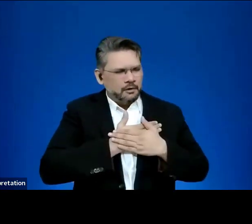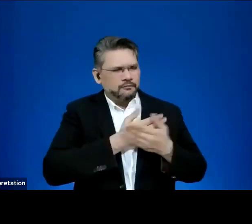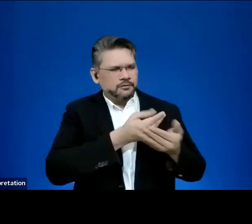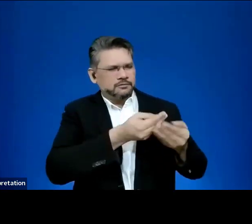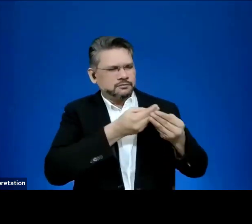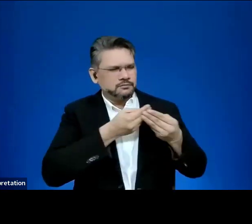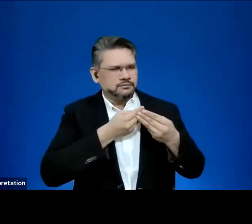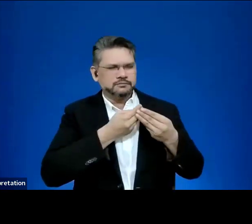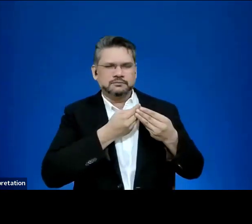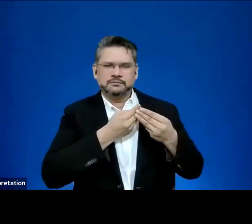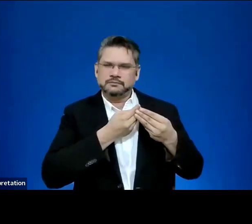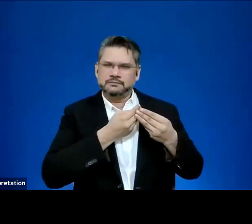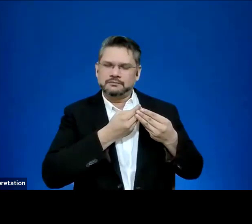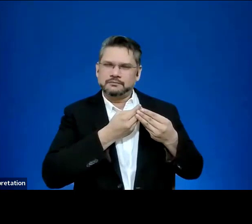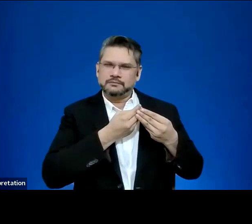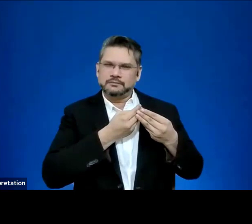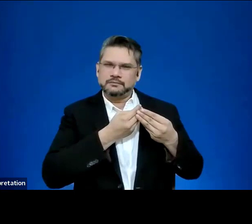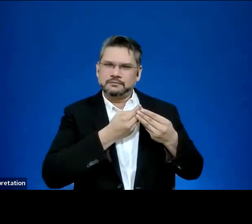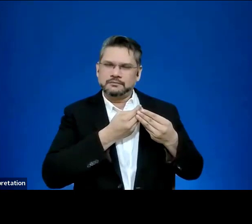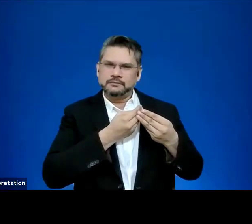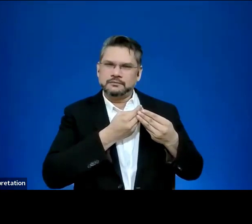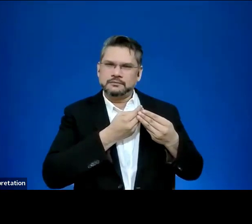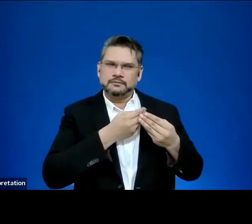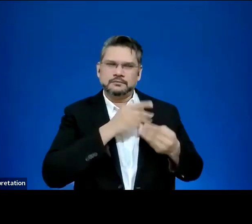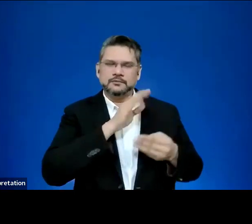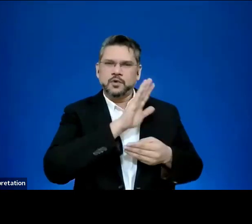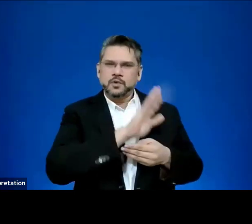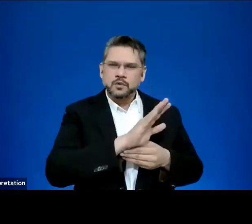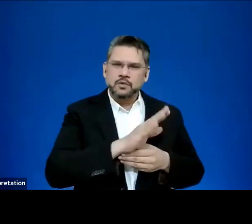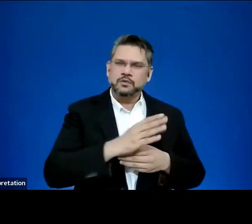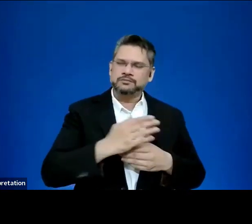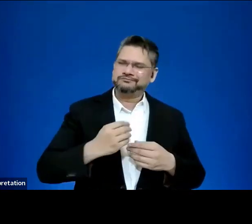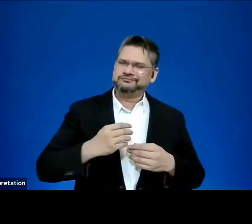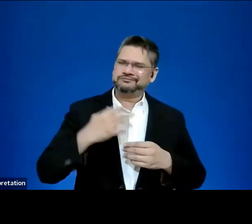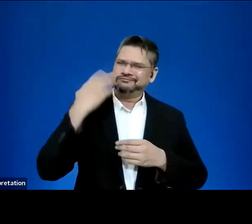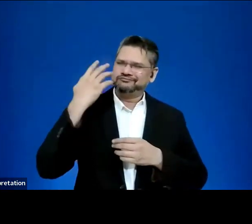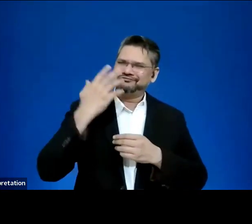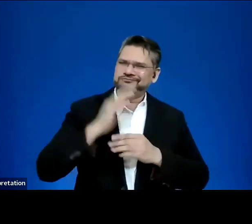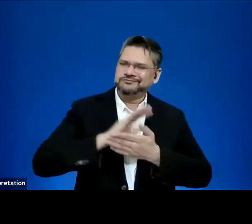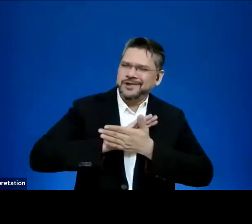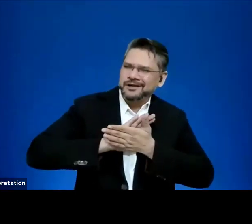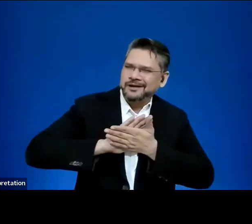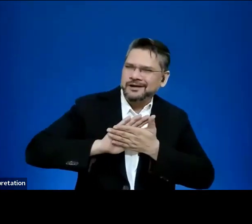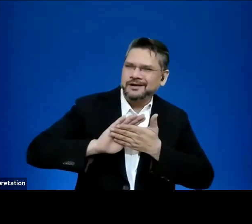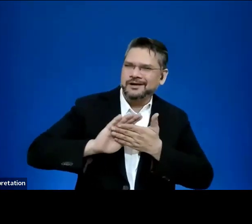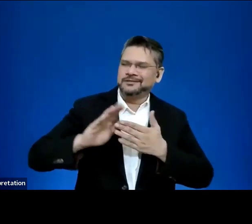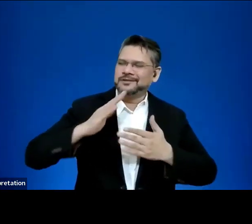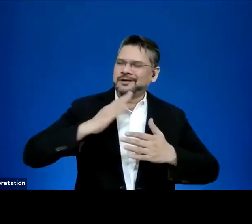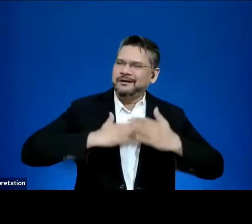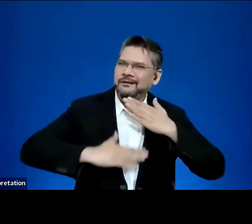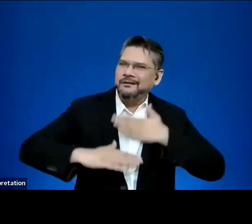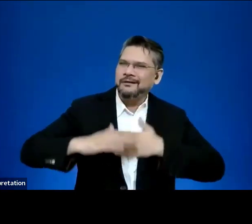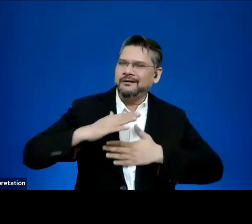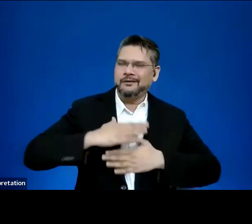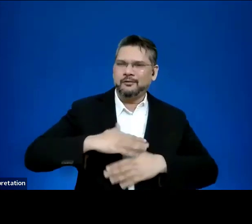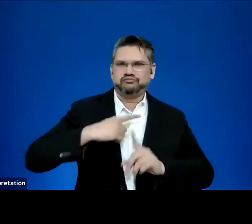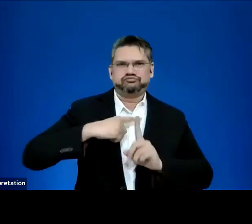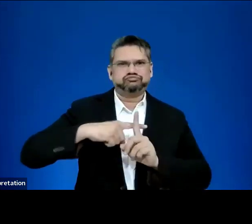而且呢，他是用他的爱，用他的 爱来去教导我